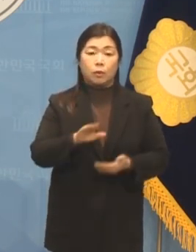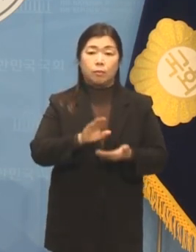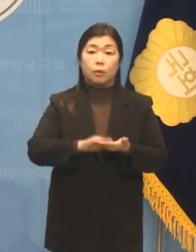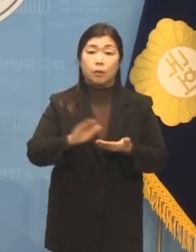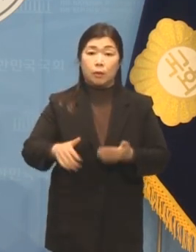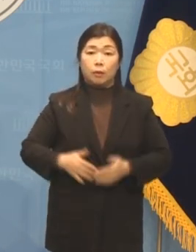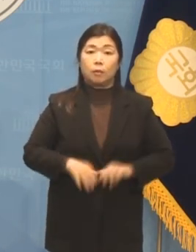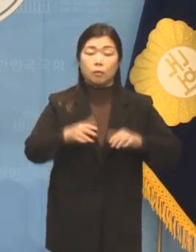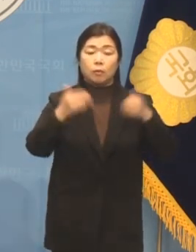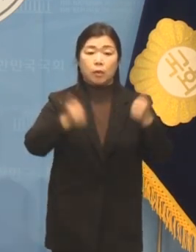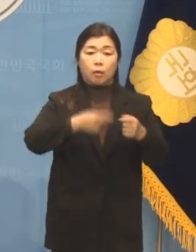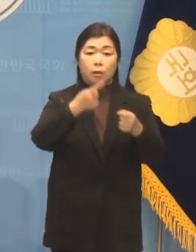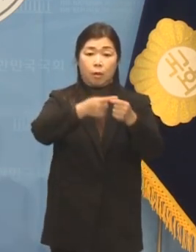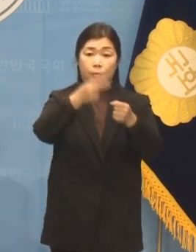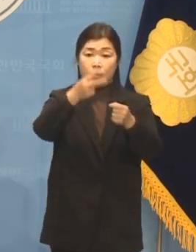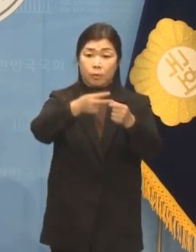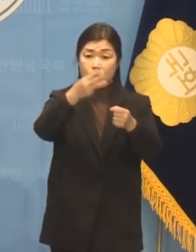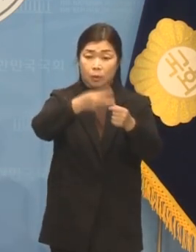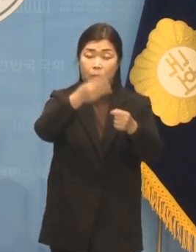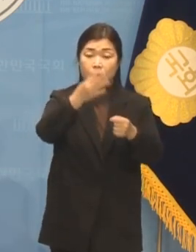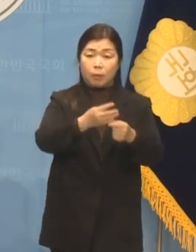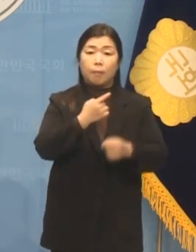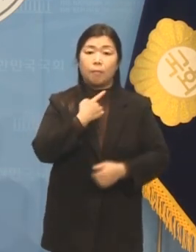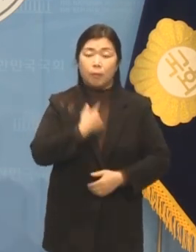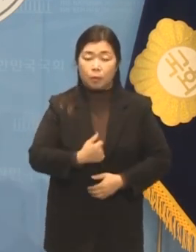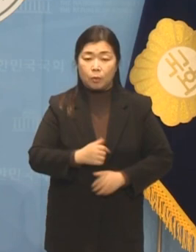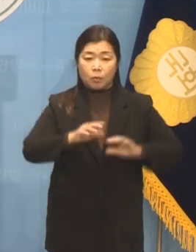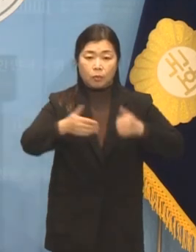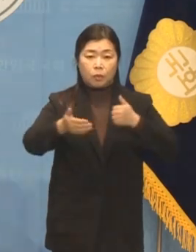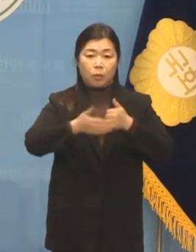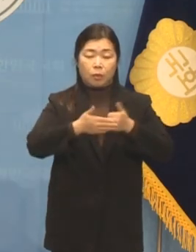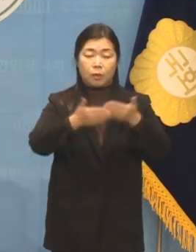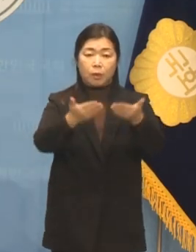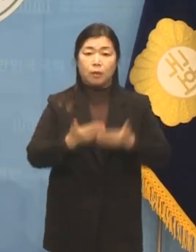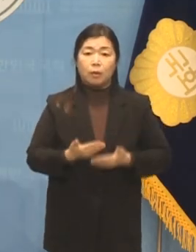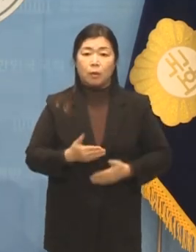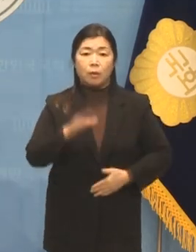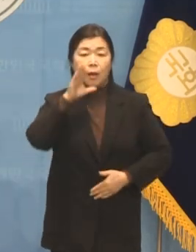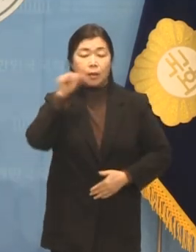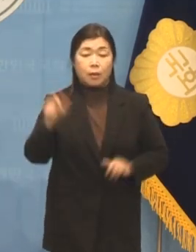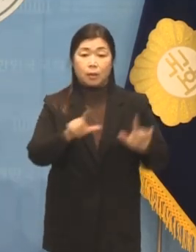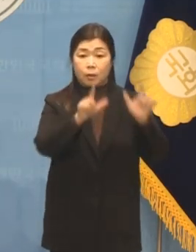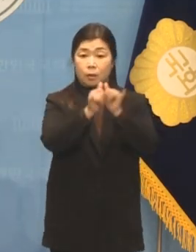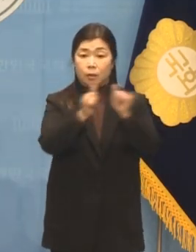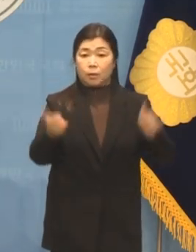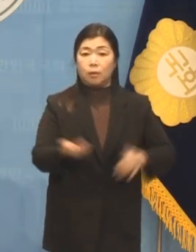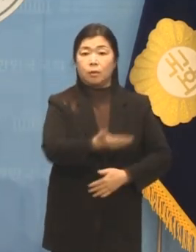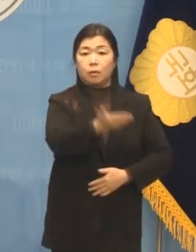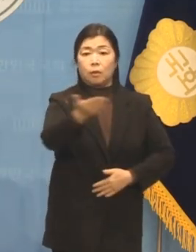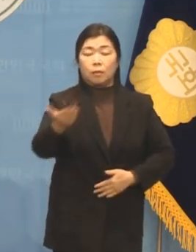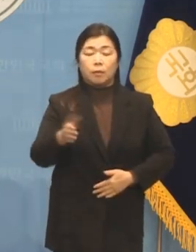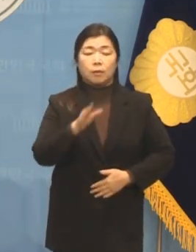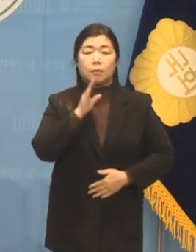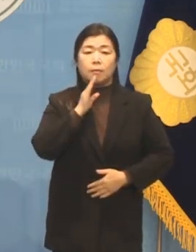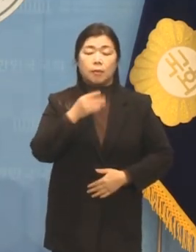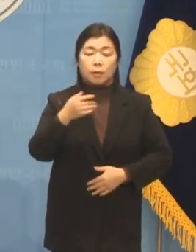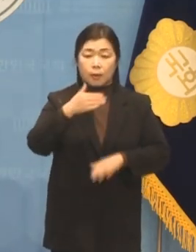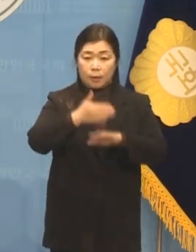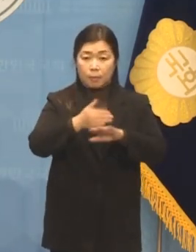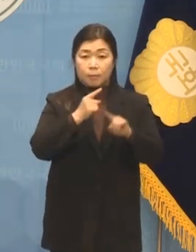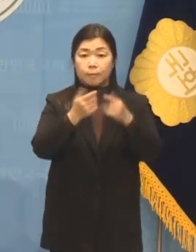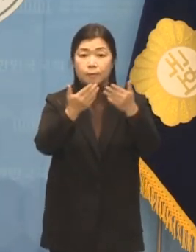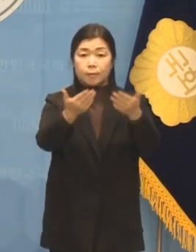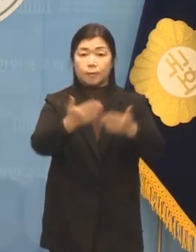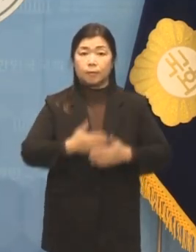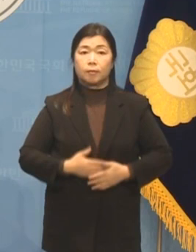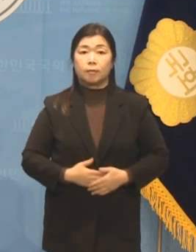사선의원으로 지금까지 의정활동을 할 수 있도록 해주신 아산 시민 여러분께 머리 숙여 깊은 감사를